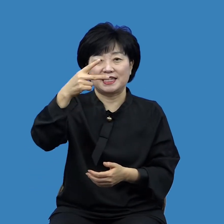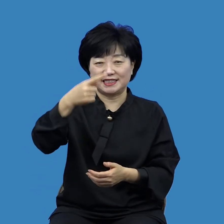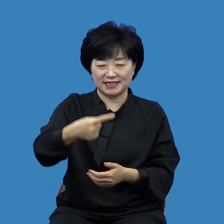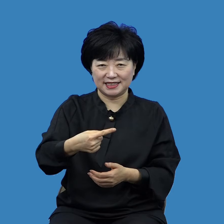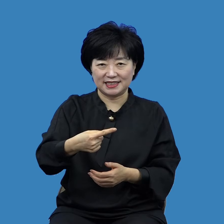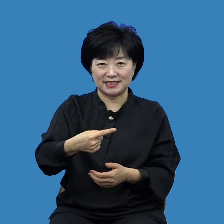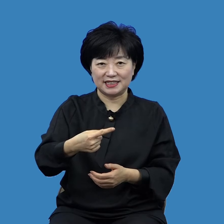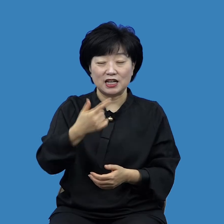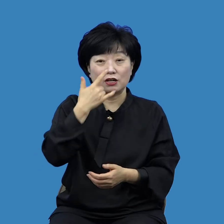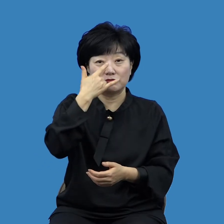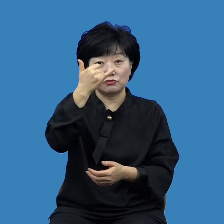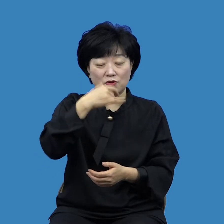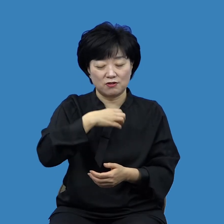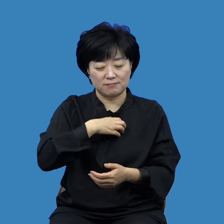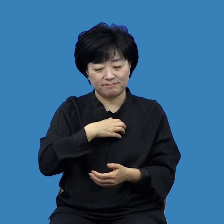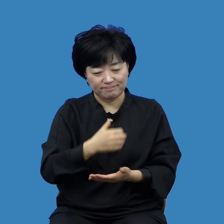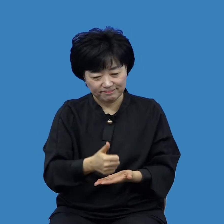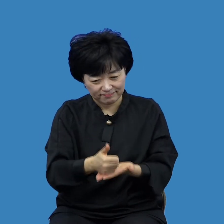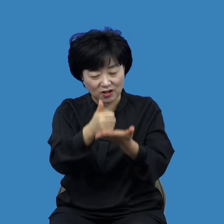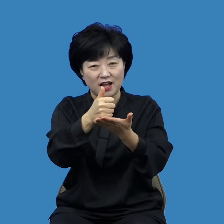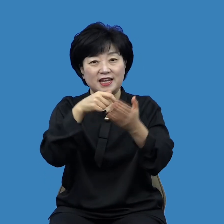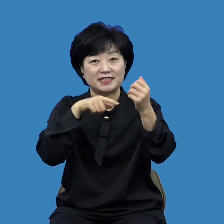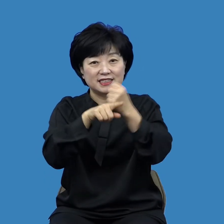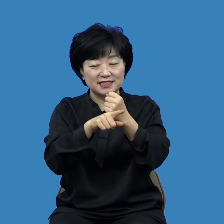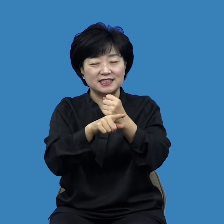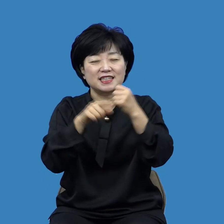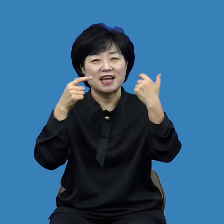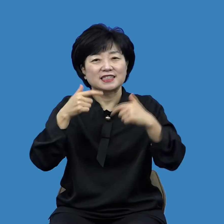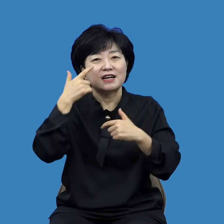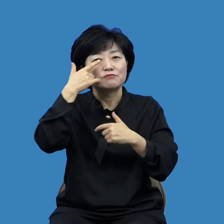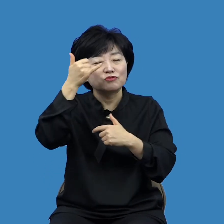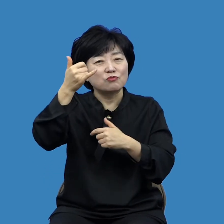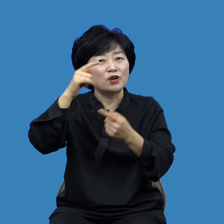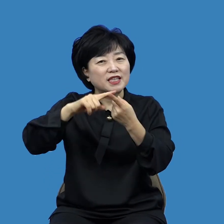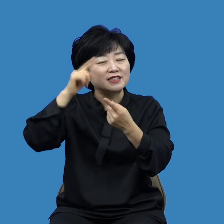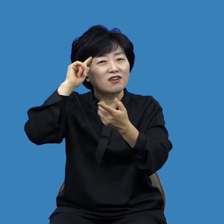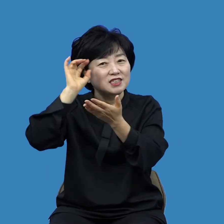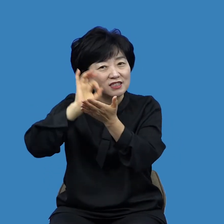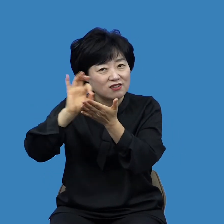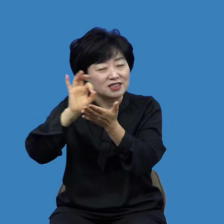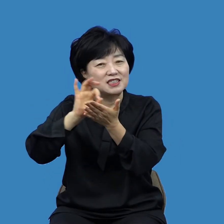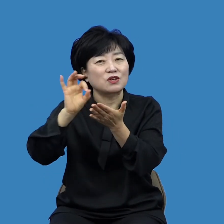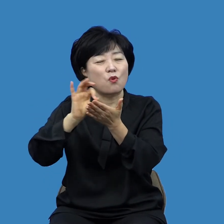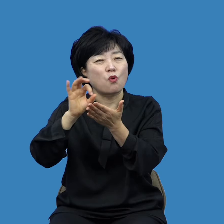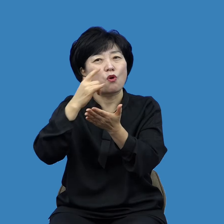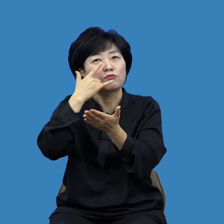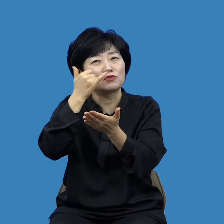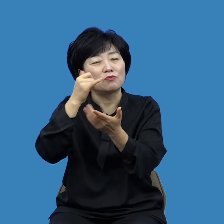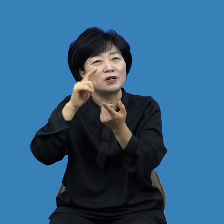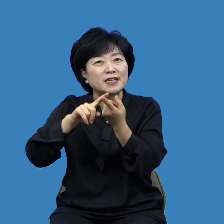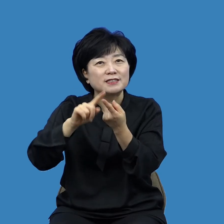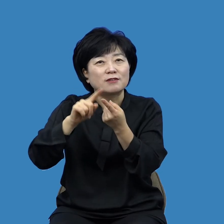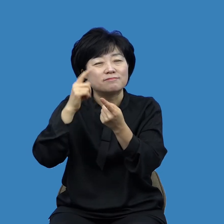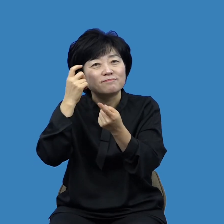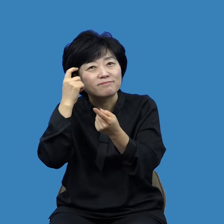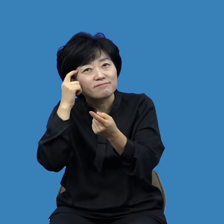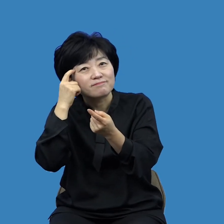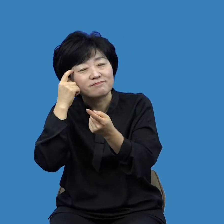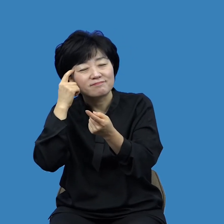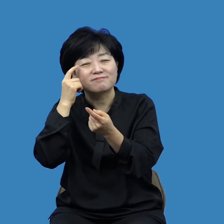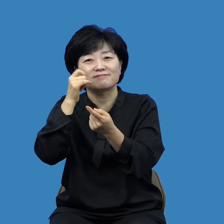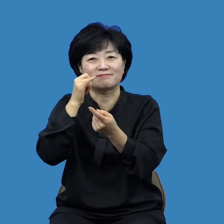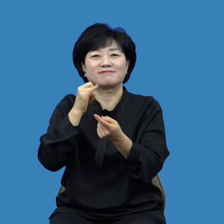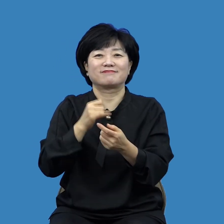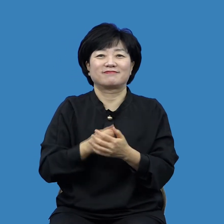부모를 공경하라 그랬을 때는 계속 부모님을 신경 쓰고 그분에 대한 걸 물어보고 이러고 산다는 거예요. 잘하고